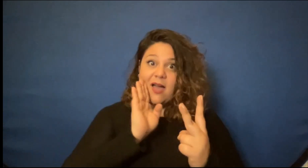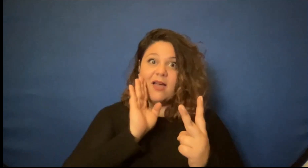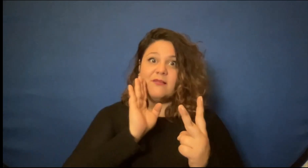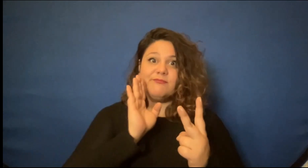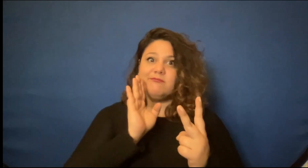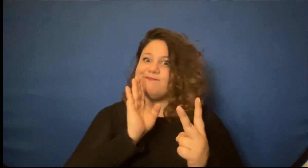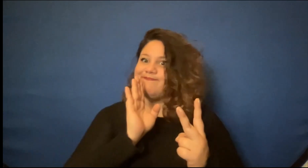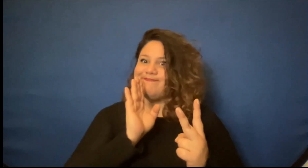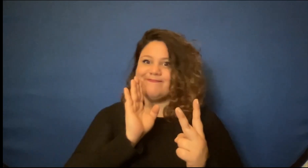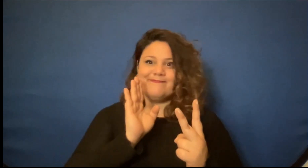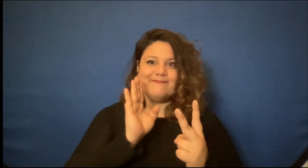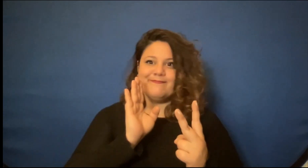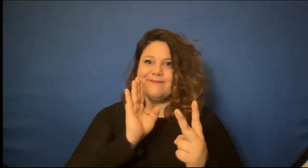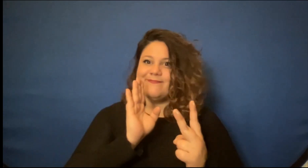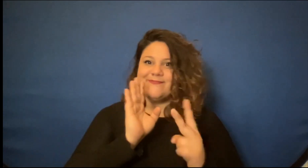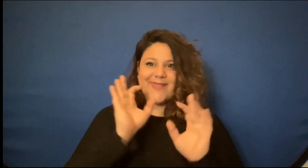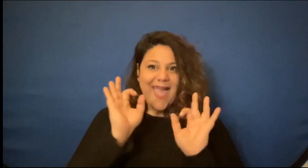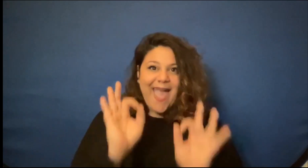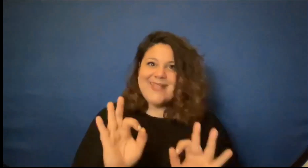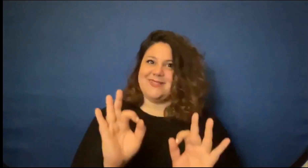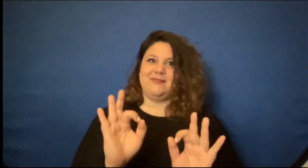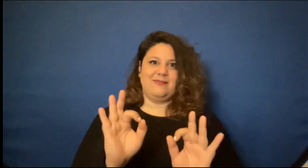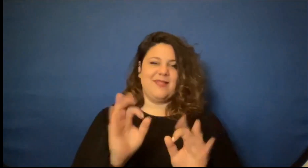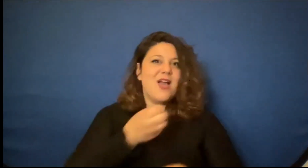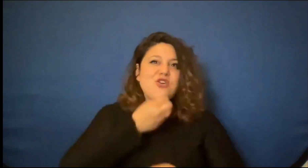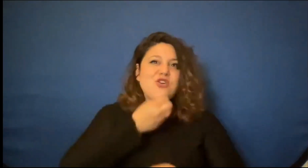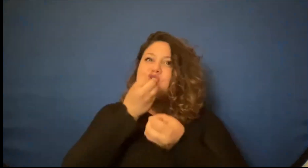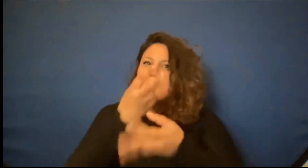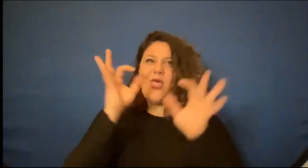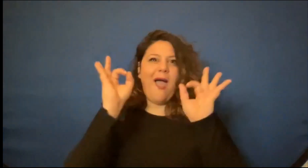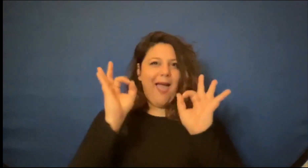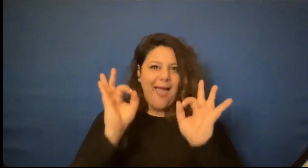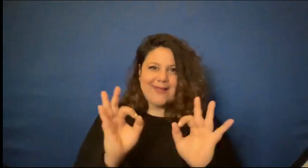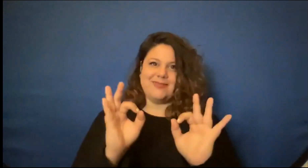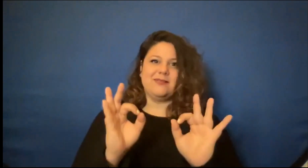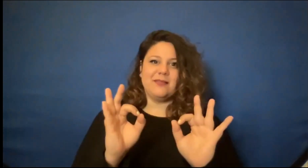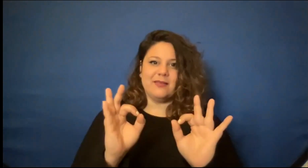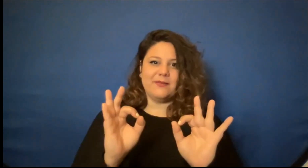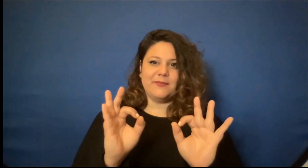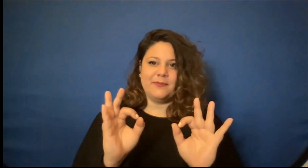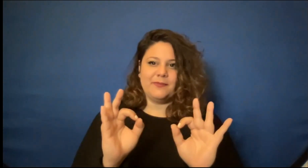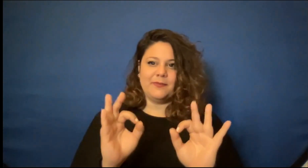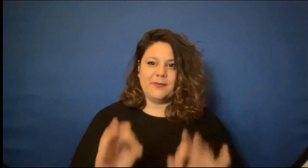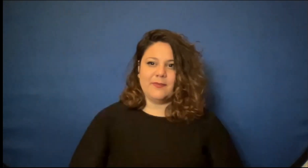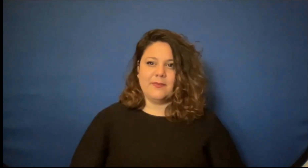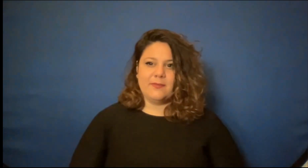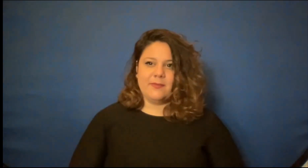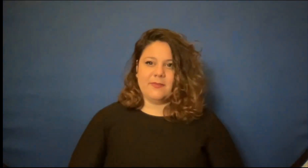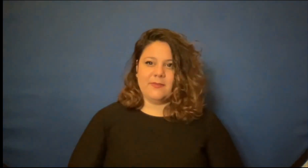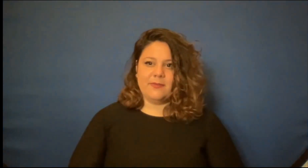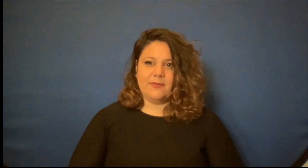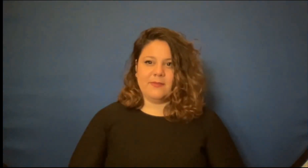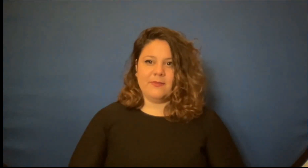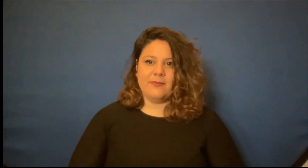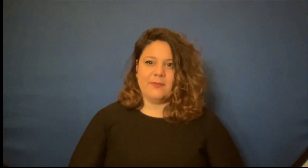es todo el meollo está contado ahí, todo, todo. Lo que hay que llegar es a